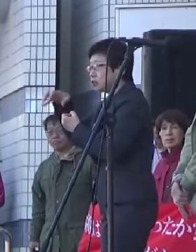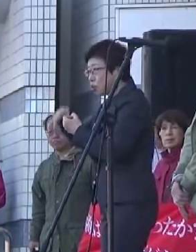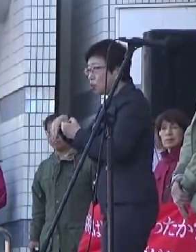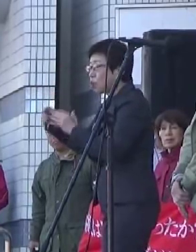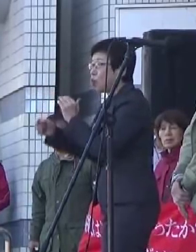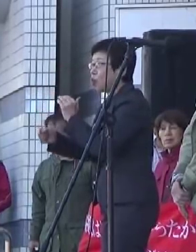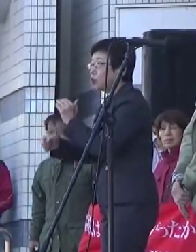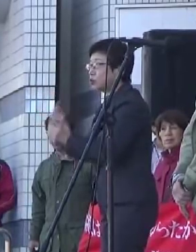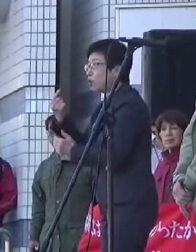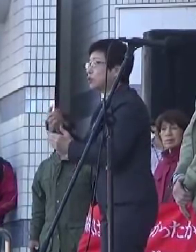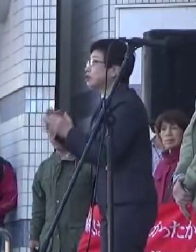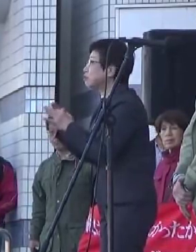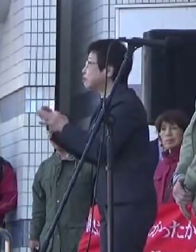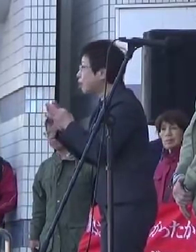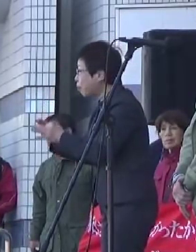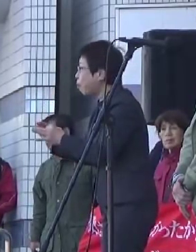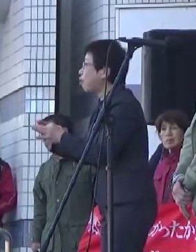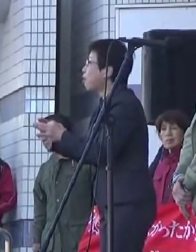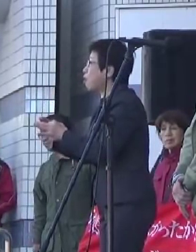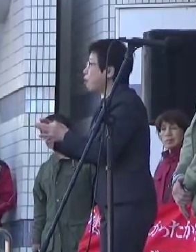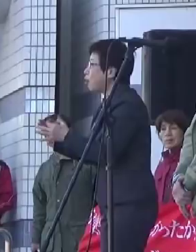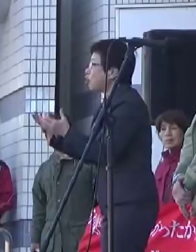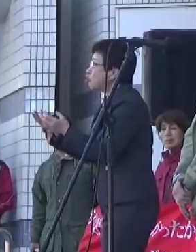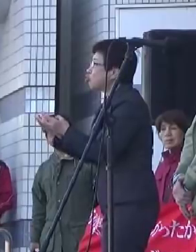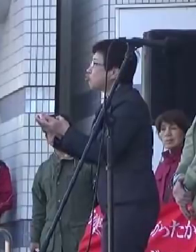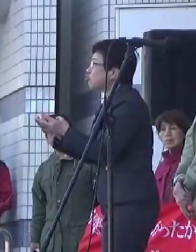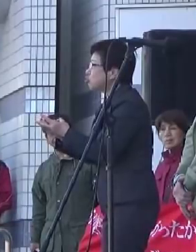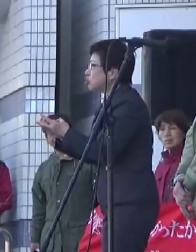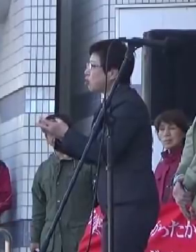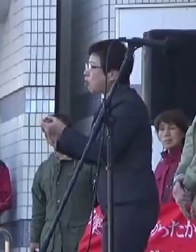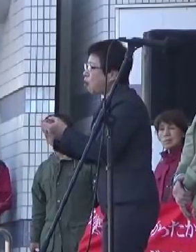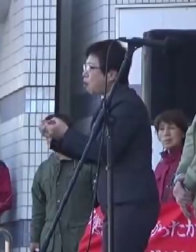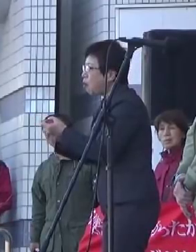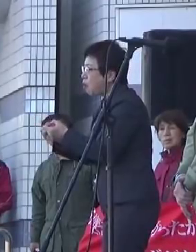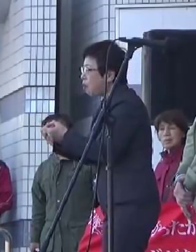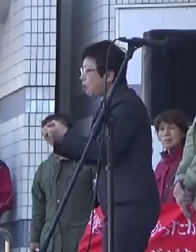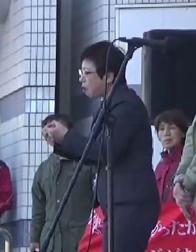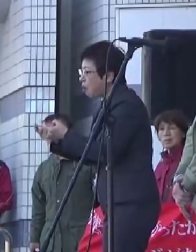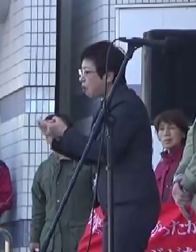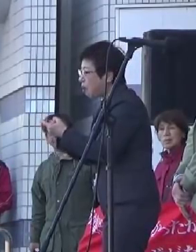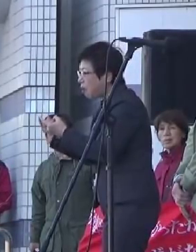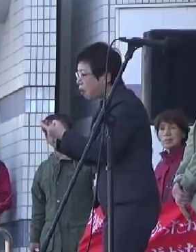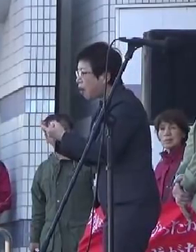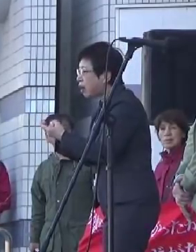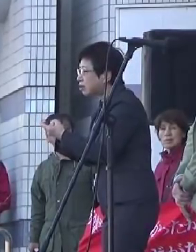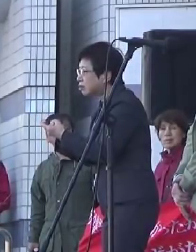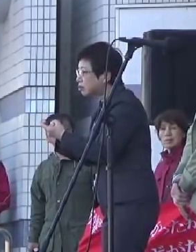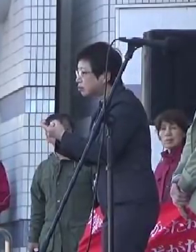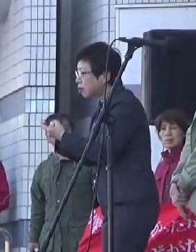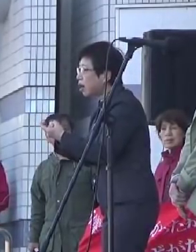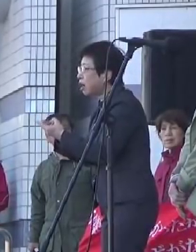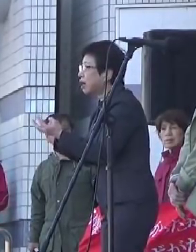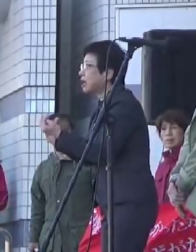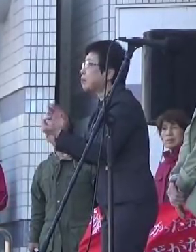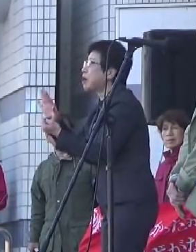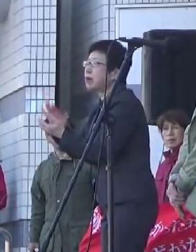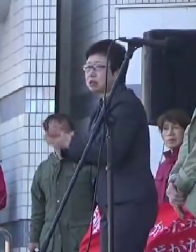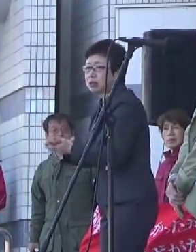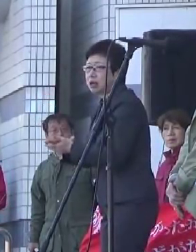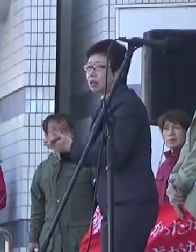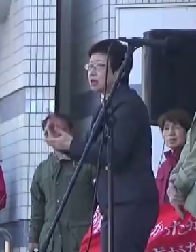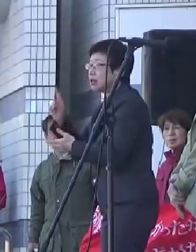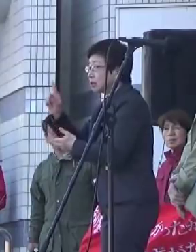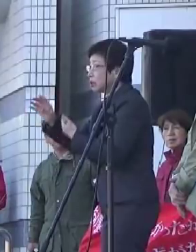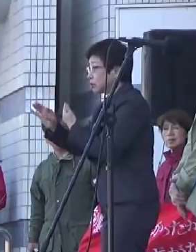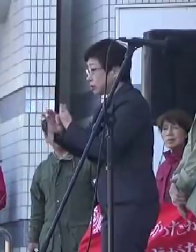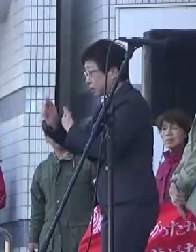に関してもやはりこの数値をいじるということが多々ありました。でその一つを申し上